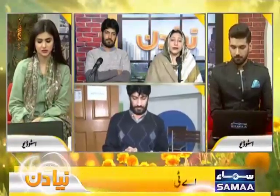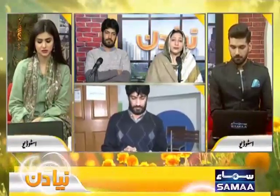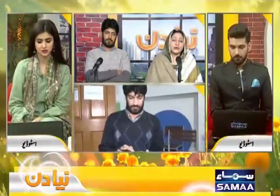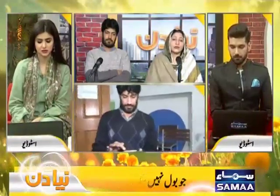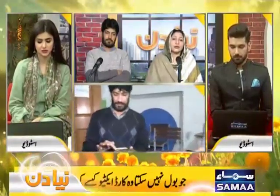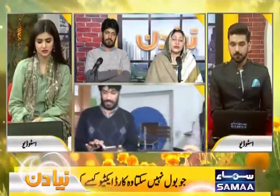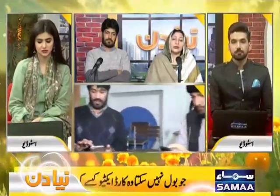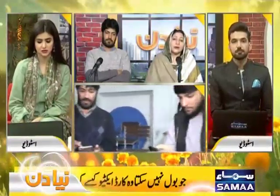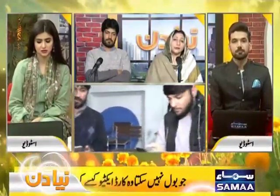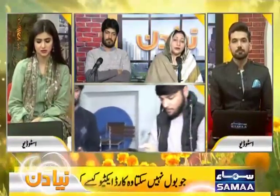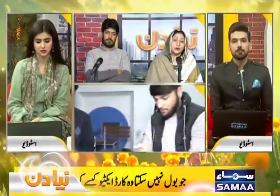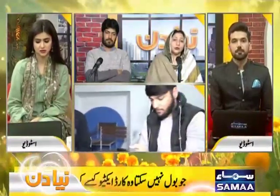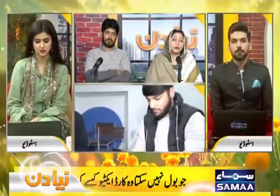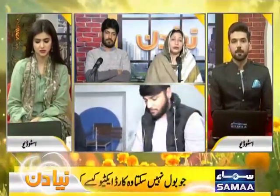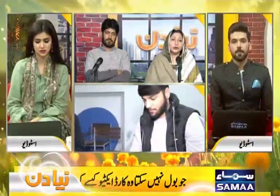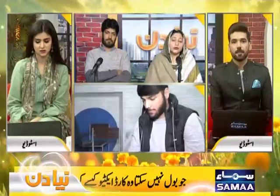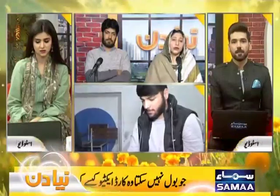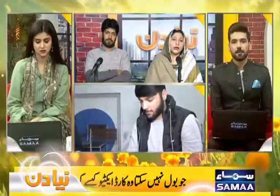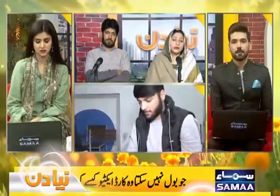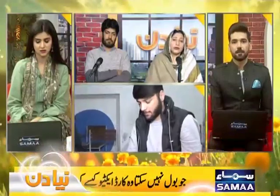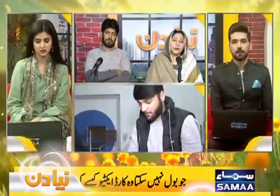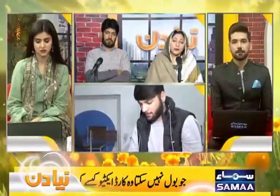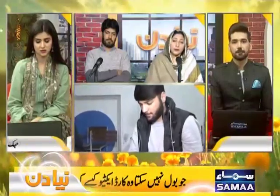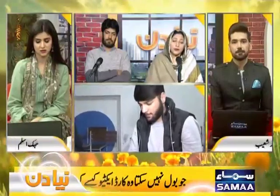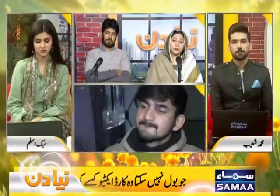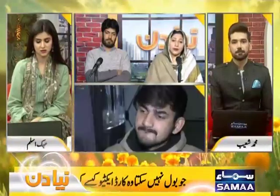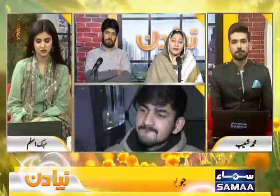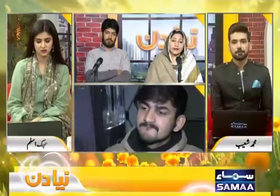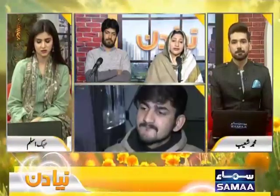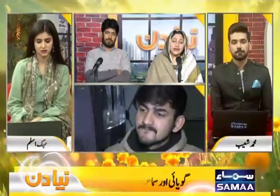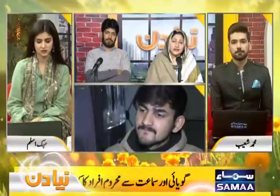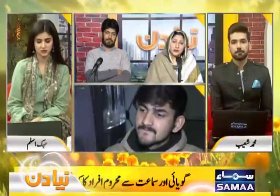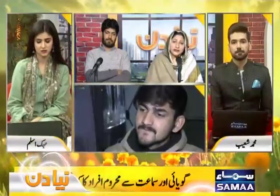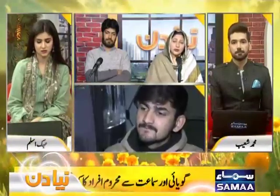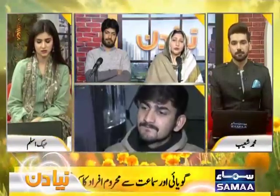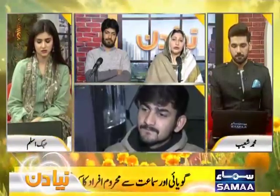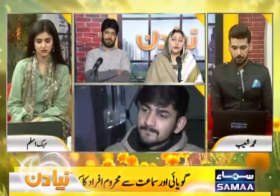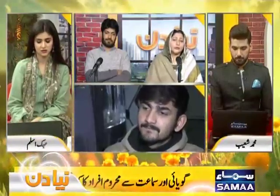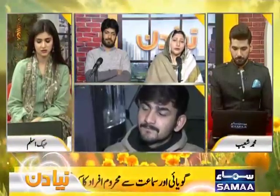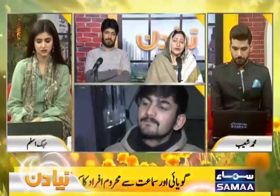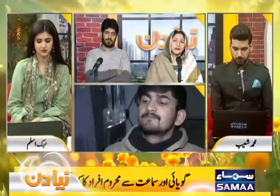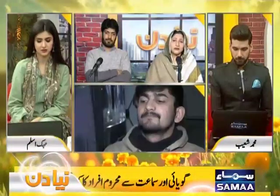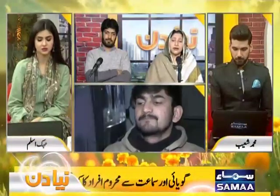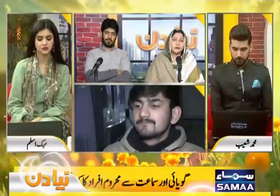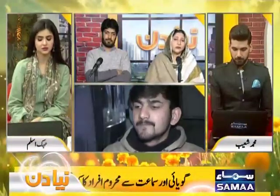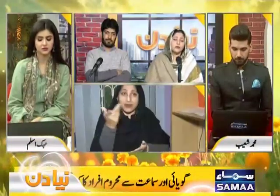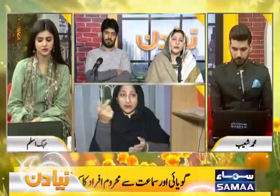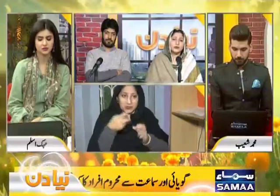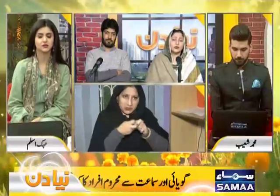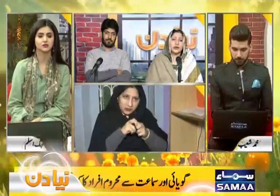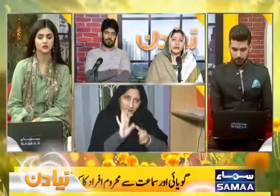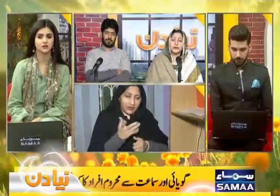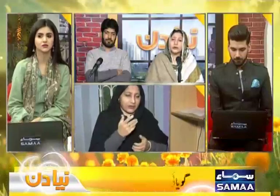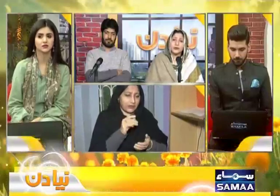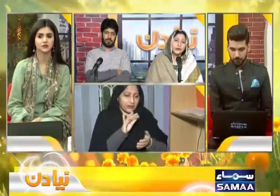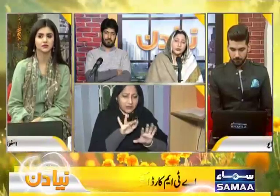देखिए, गवर्नमेंट स्पेशल एजुकेशन डिपार्टमेंट को उनके दूध, उनके पेट्रोल, ट्रैवलिंग एक्सपेंस और उनके यूनिफॉर्म के पैसे देती हैं. आप वो पैसे